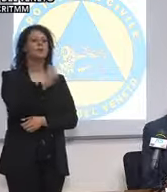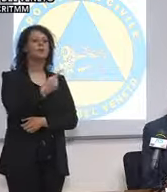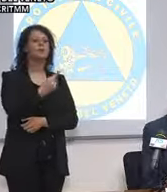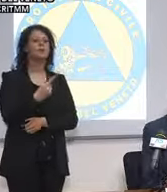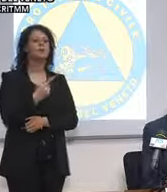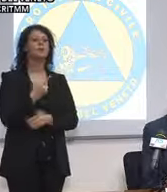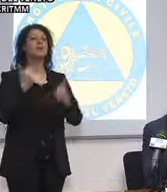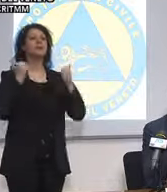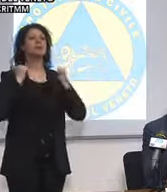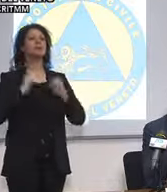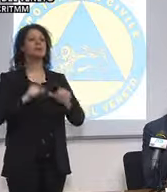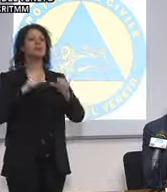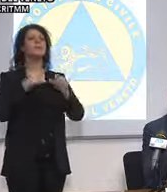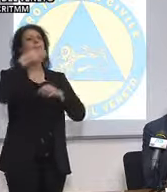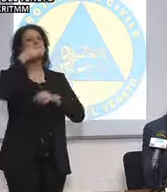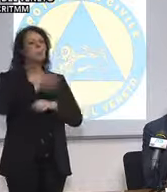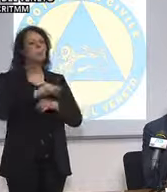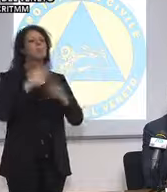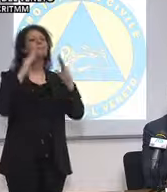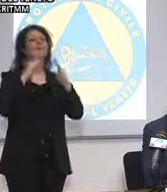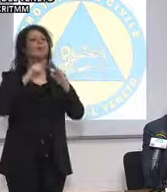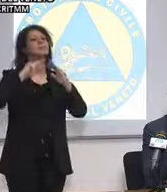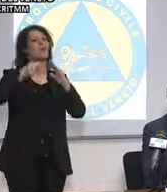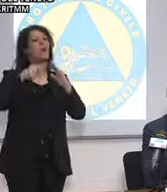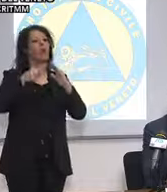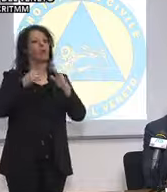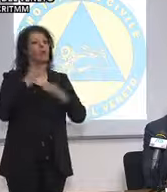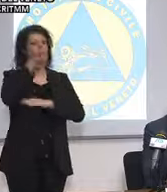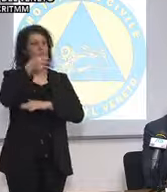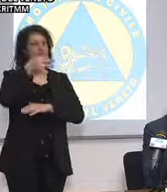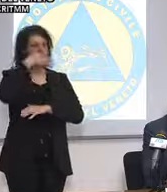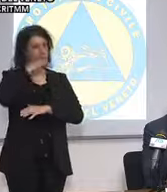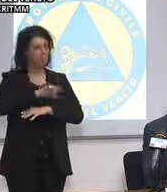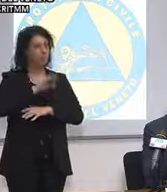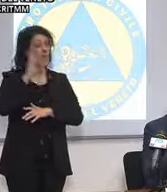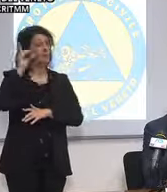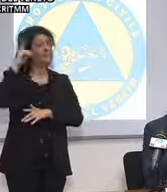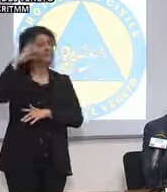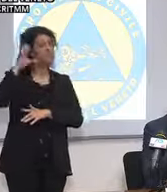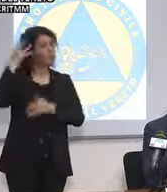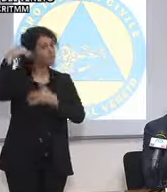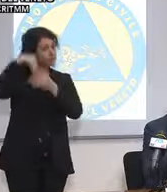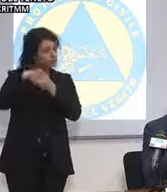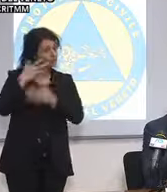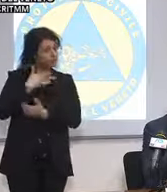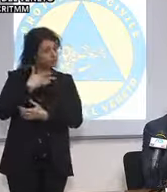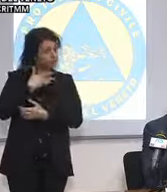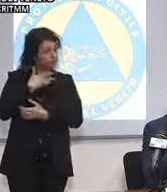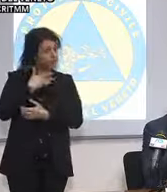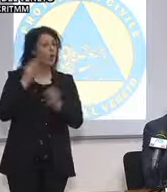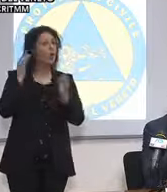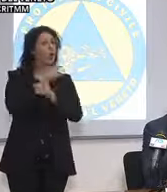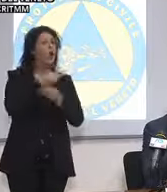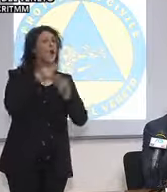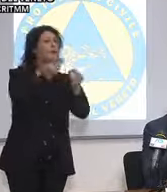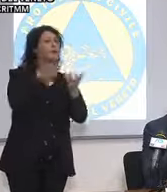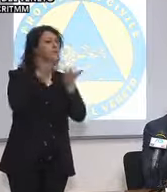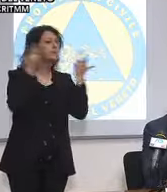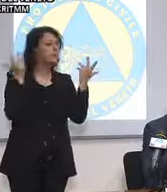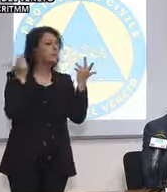i cittadini possono andare alle seconde case, era secondo lei compreso nel DPCM di ieri o un chiarimento perché di là non si capiva?